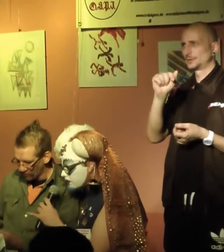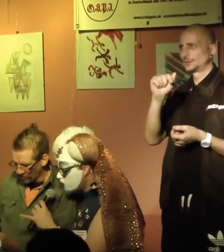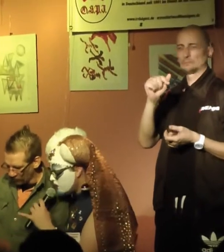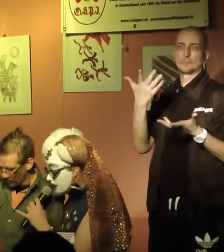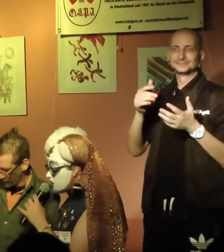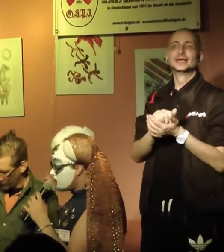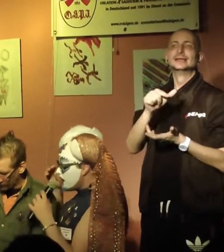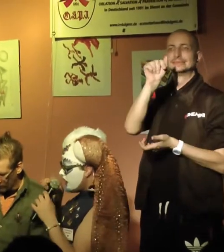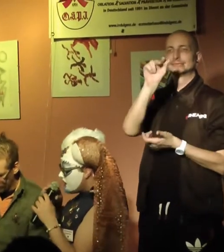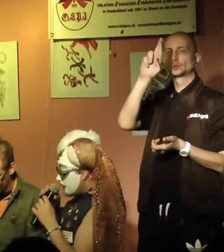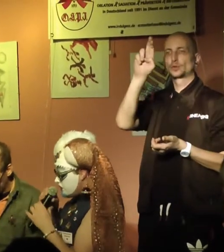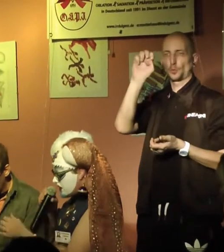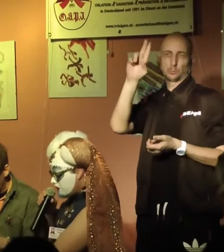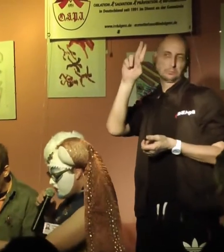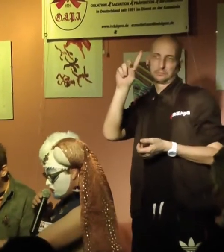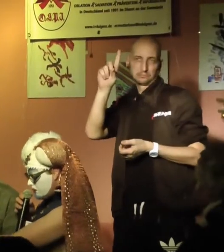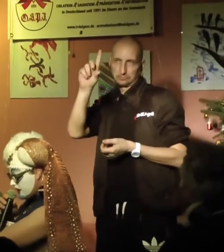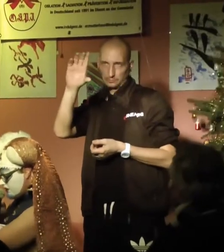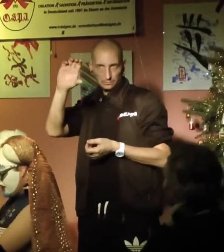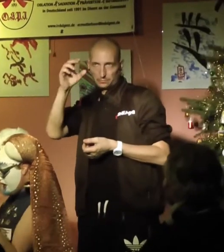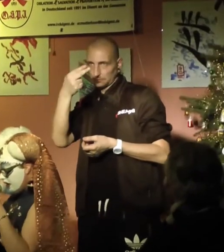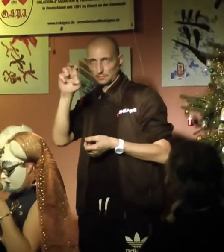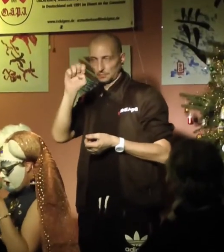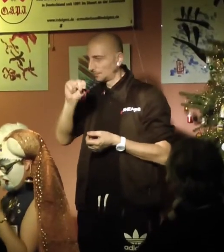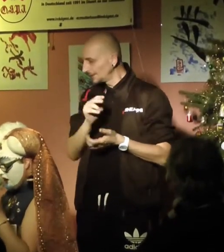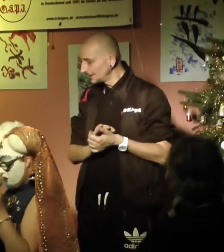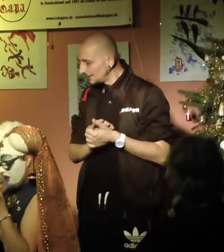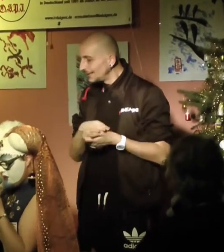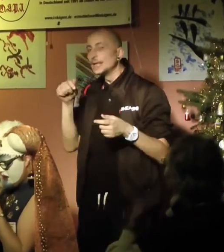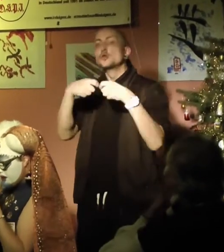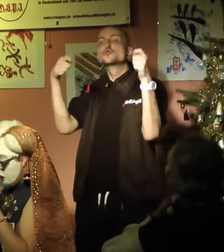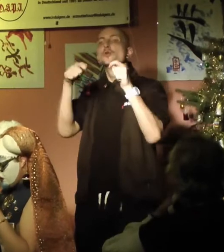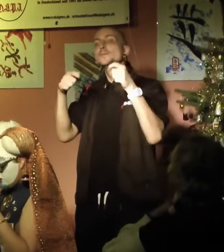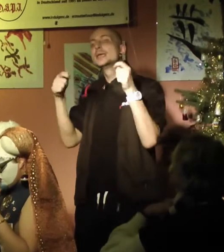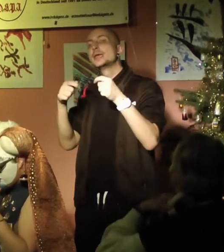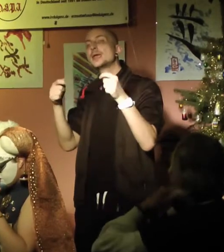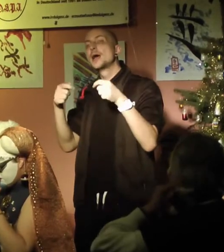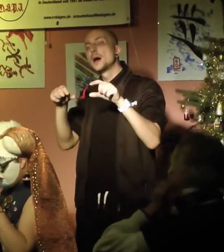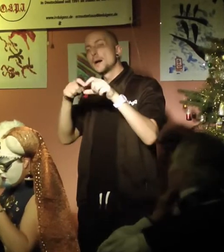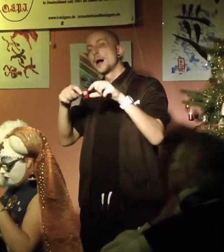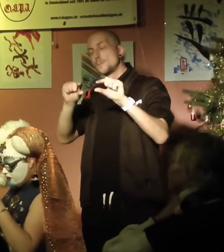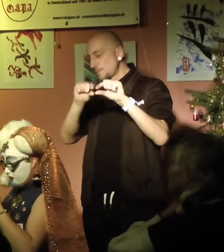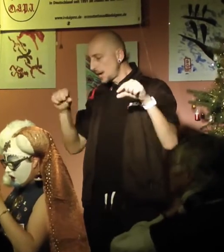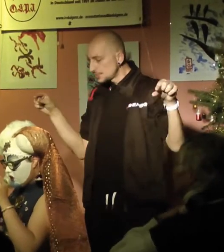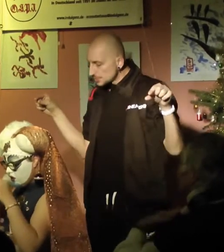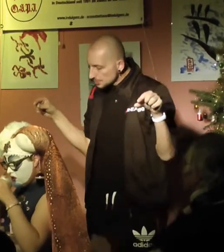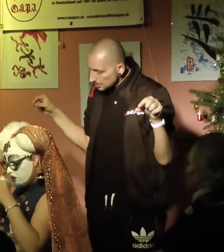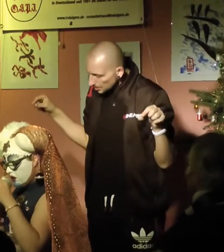Ja, das ist ein Gummiband. Und zwar, das heißt wirklich mein Gummiband, weil nämlich. Moment, ich pack das mal aus.